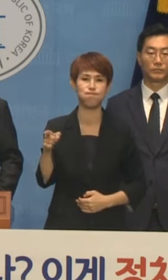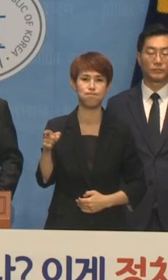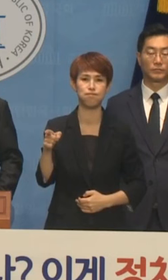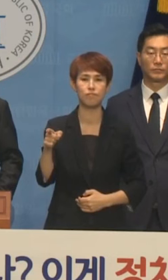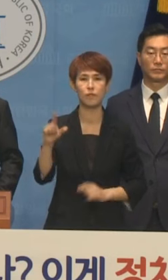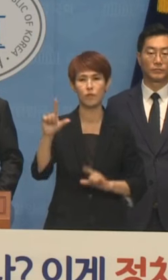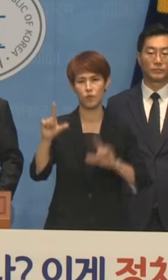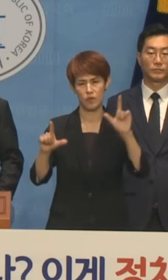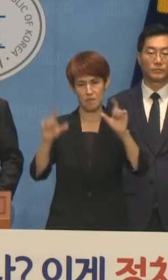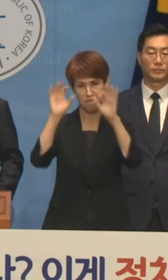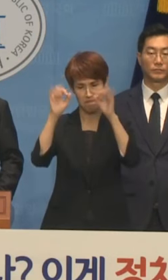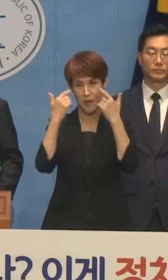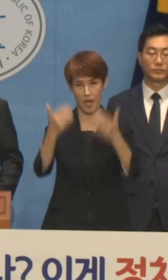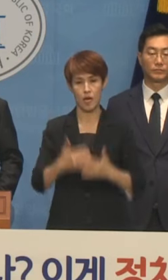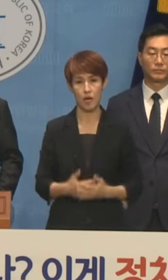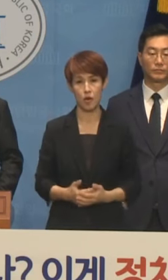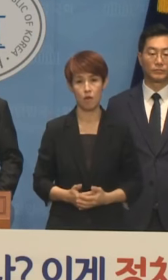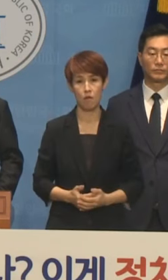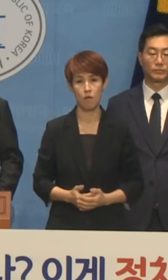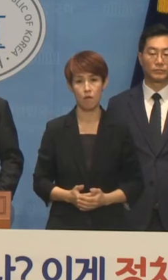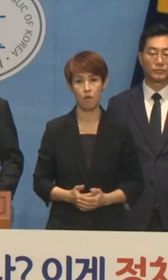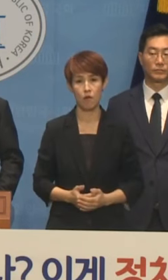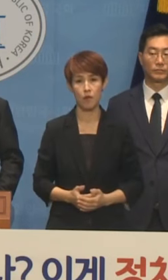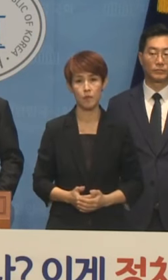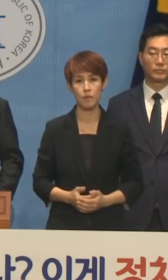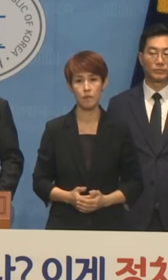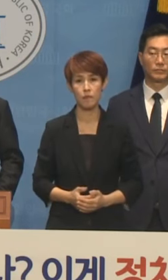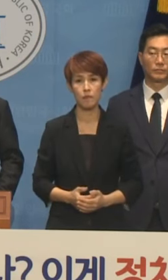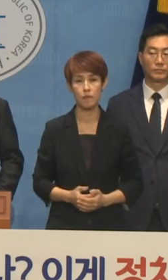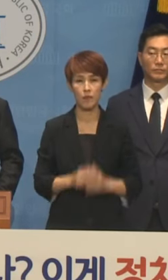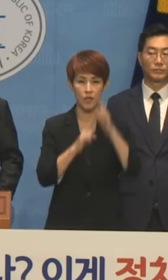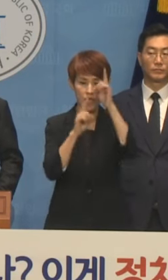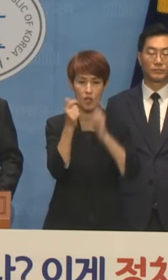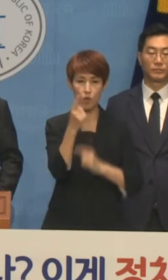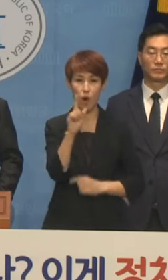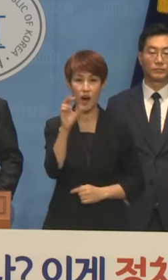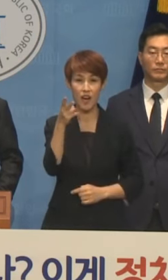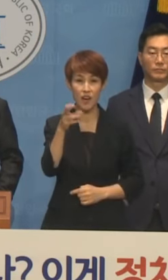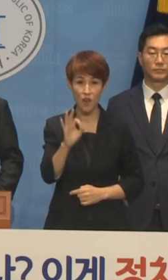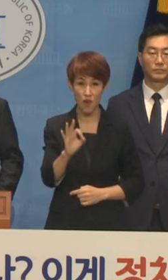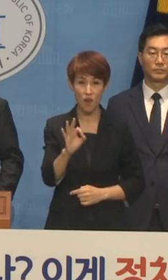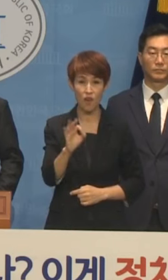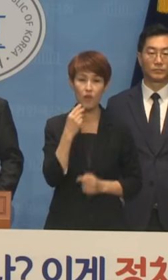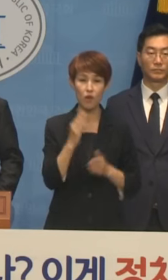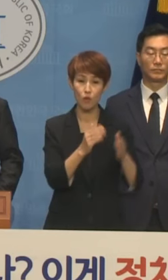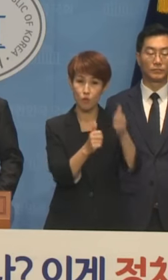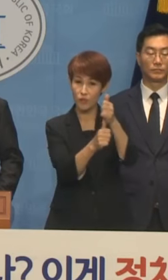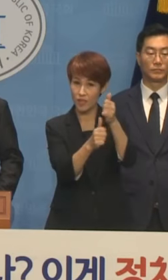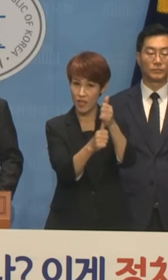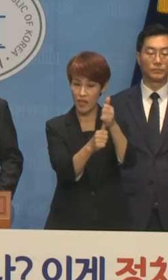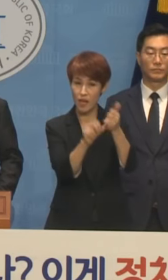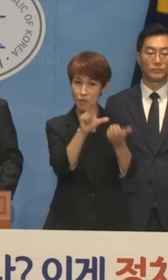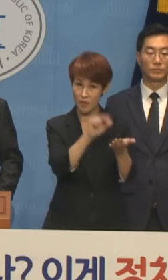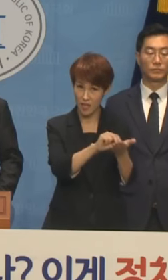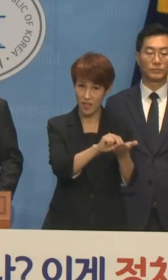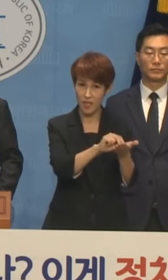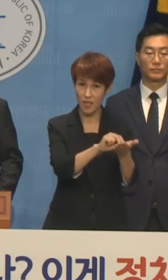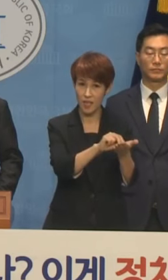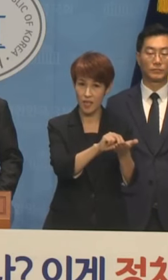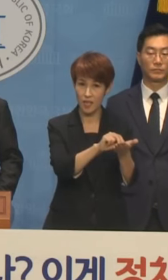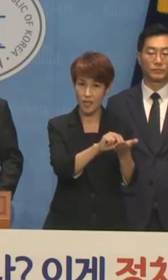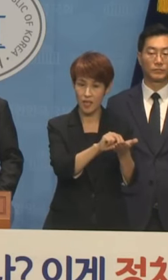있는지, 특히 최근에 그 이화영 전 그 부지사, 경기 부지사를